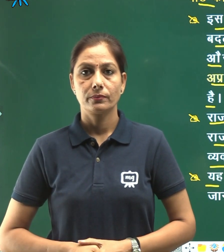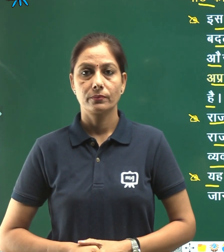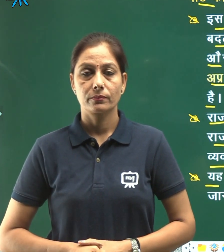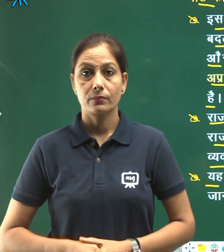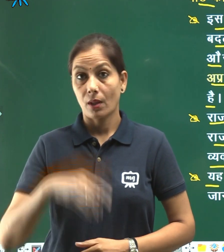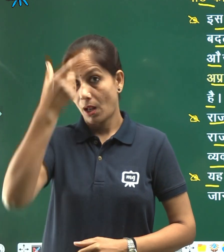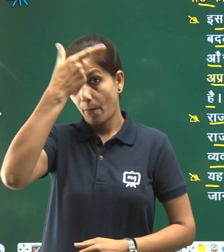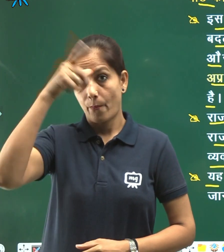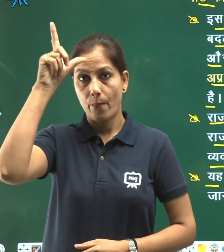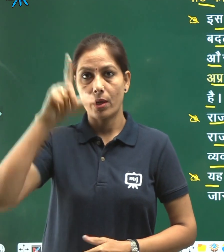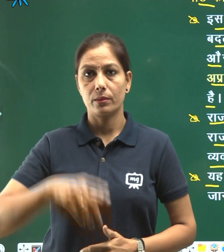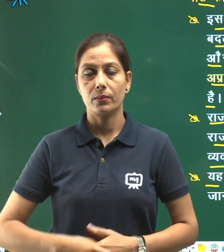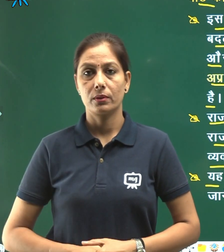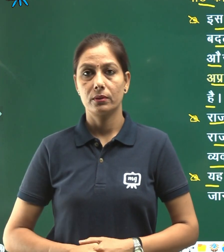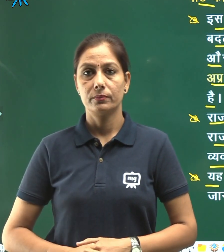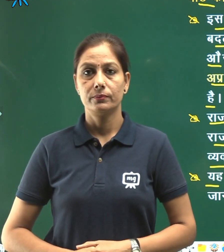भारत पर